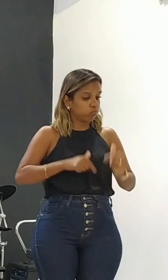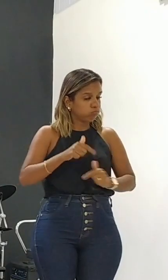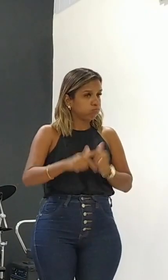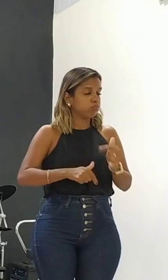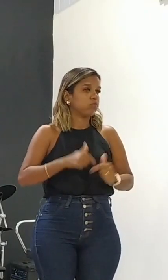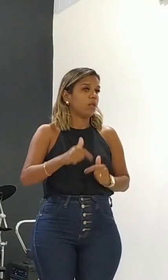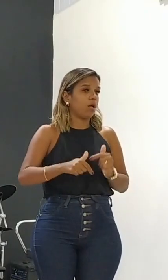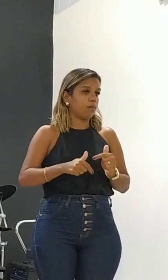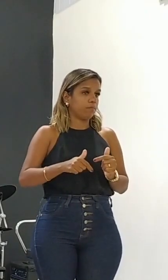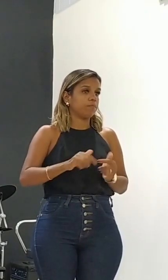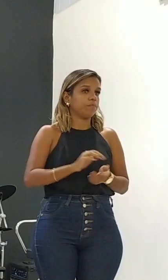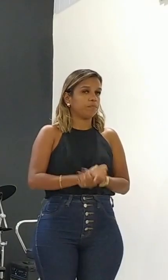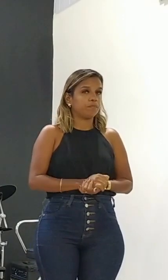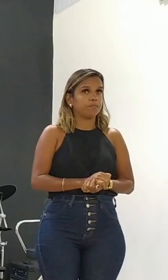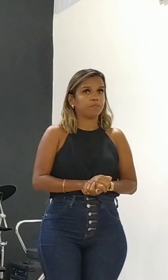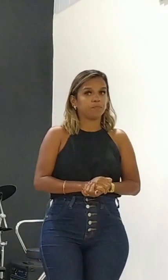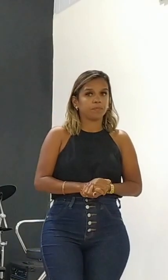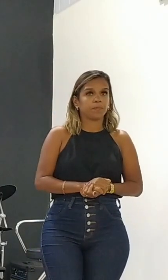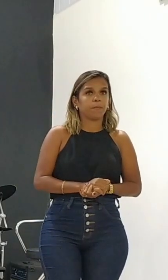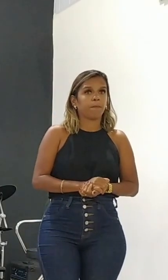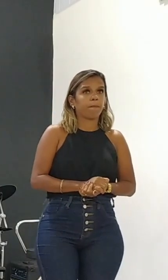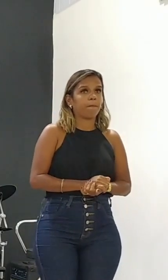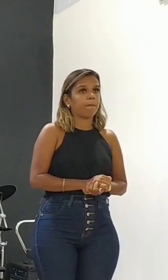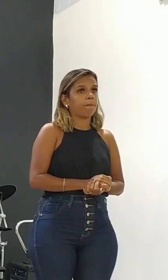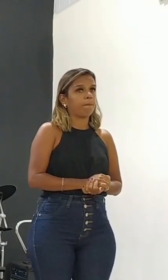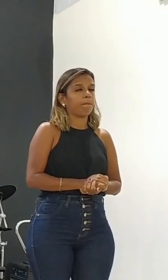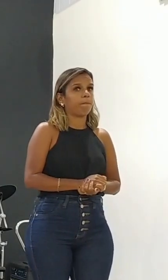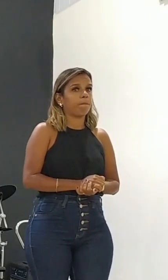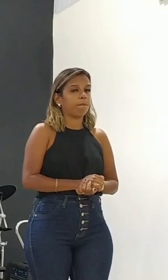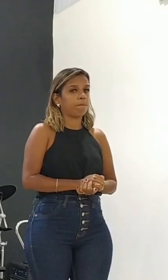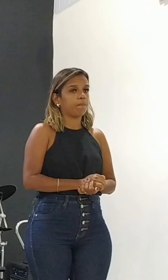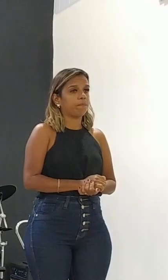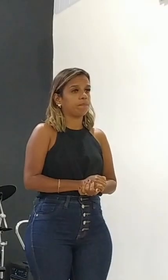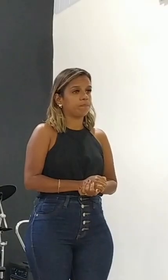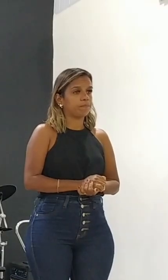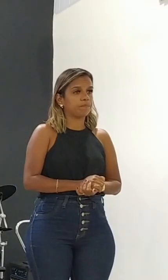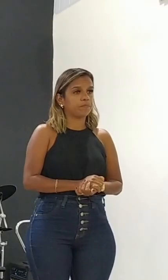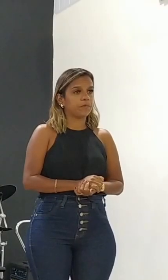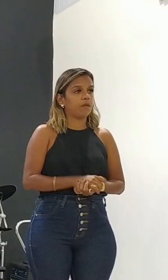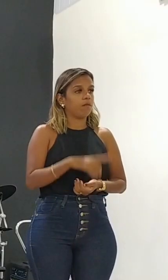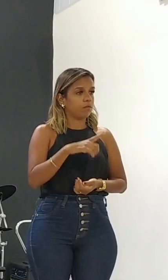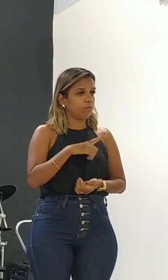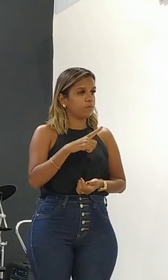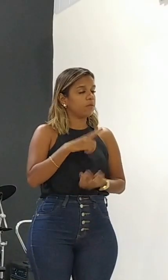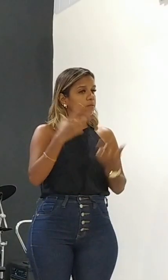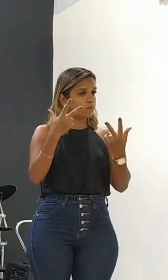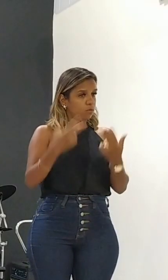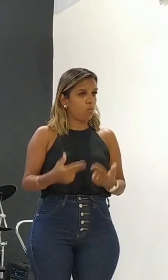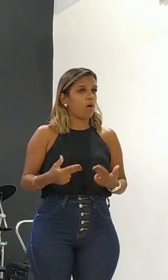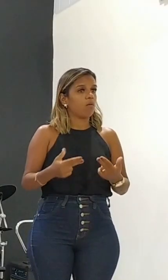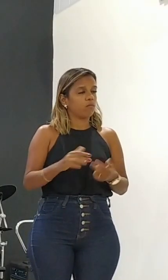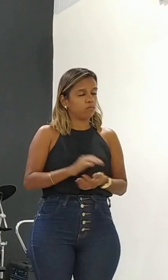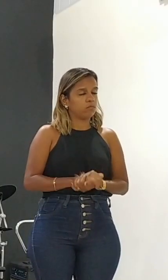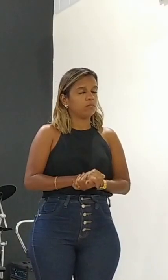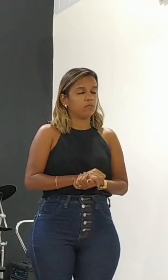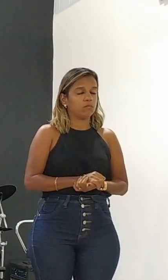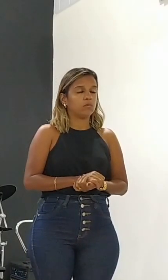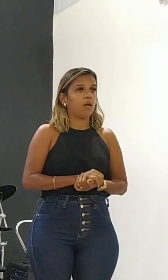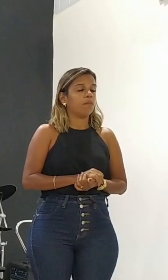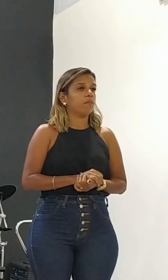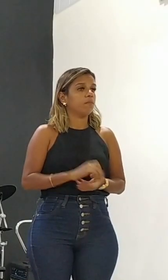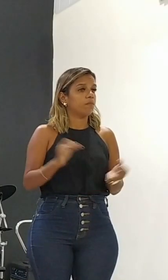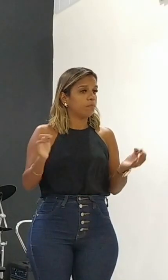trabalhavam, na outra mão eles seguravam as armas. Nós temos que ser assim também na casa do Senhor. Temos que estar